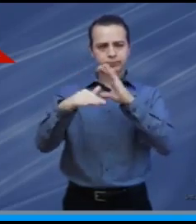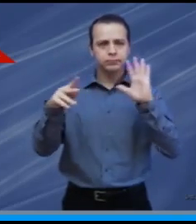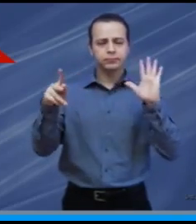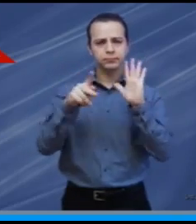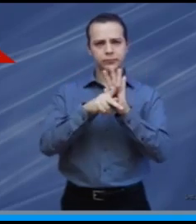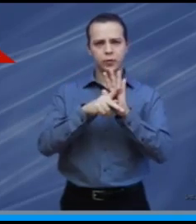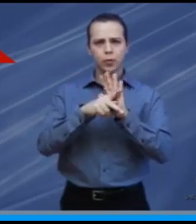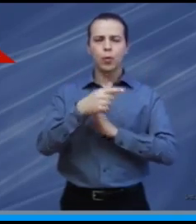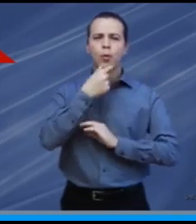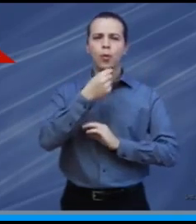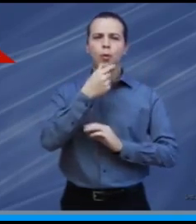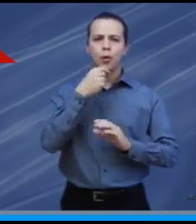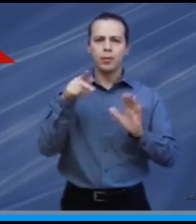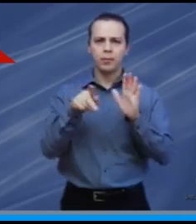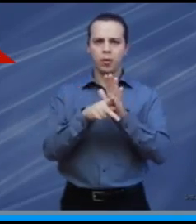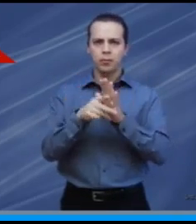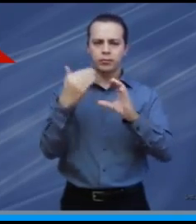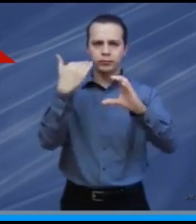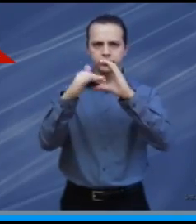um e-mail enviado para o